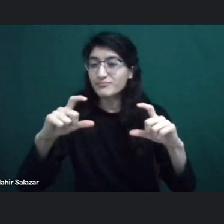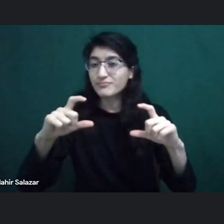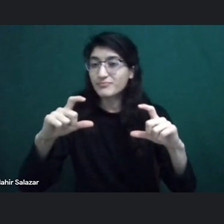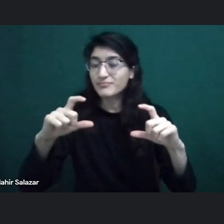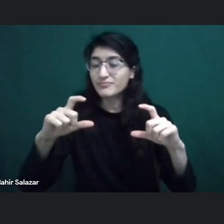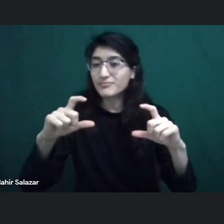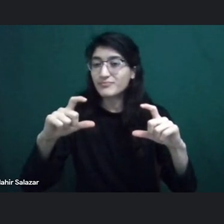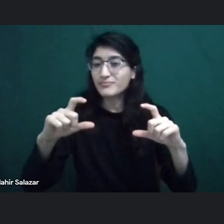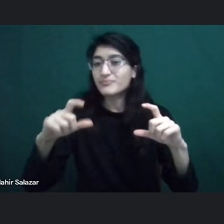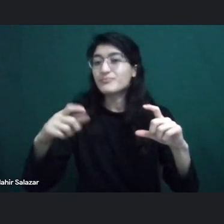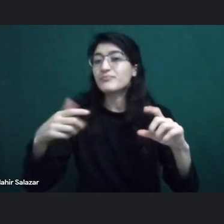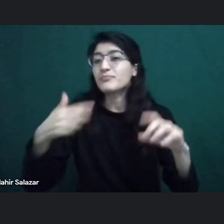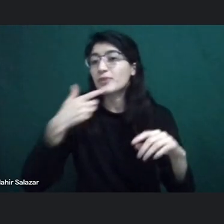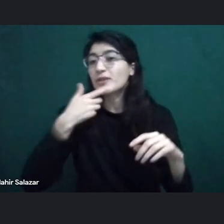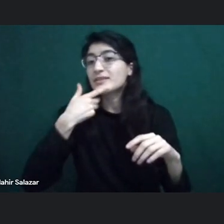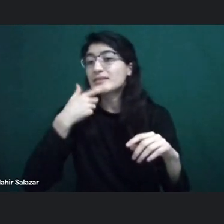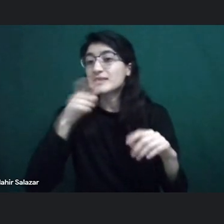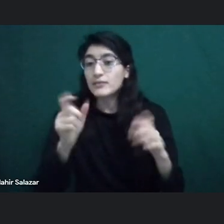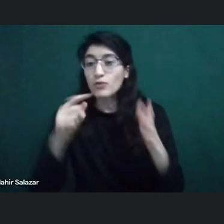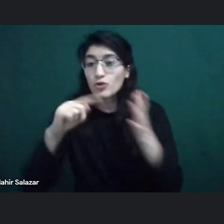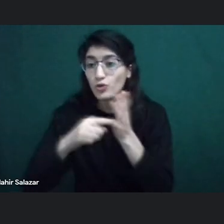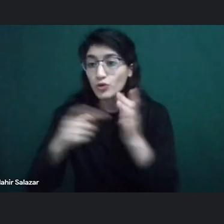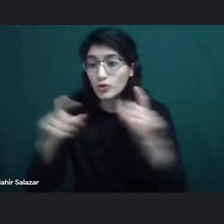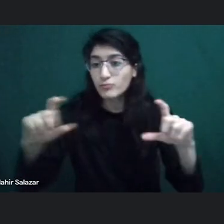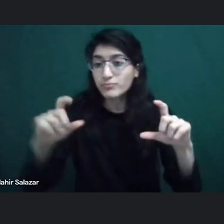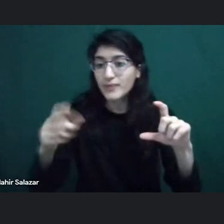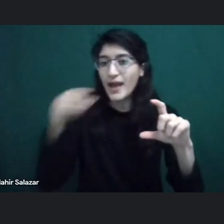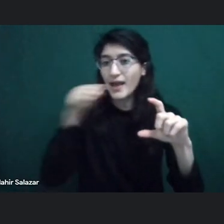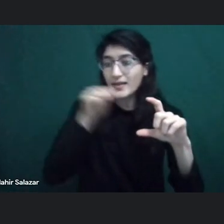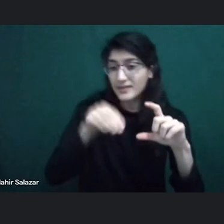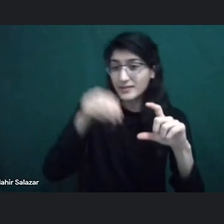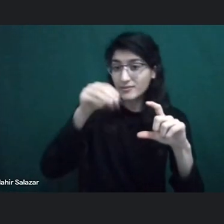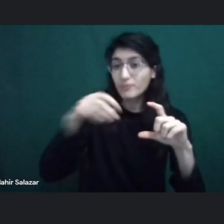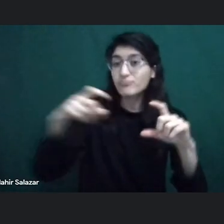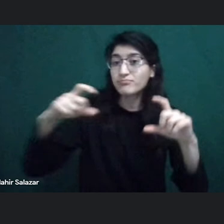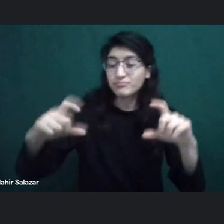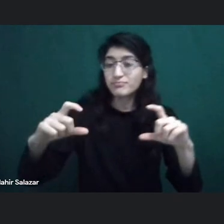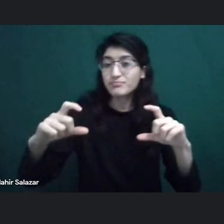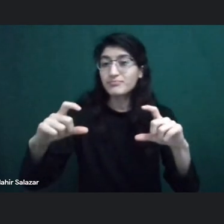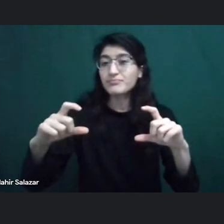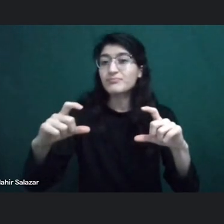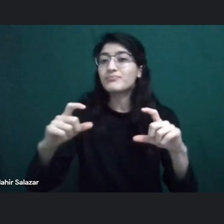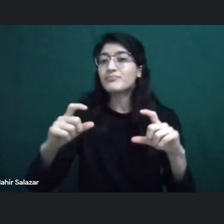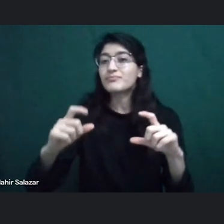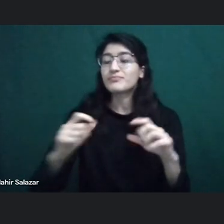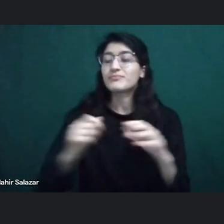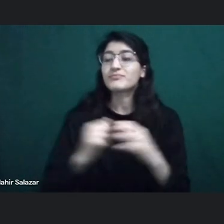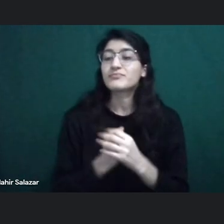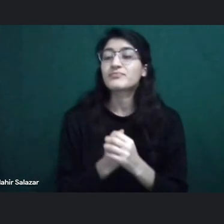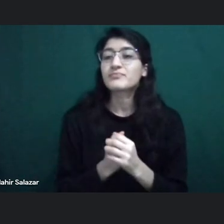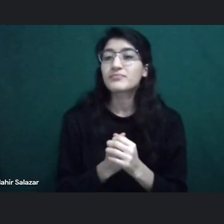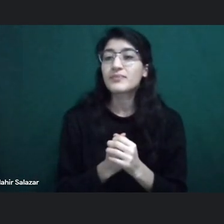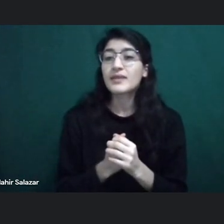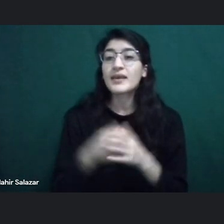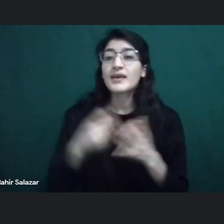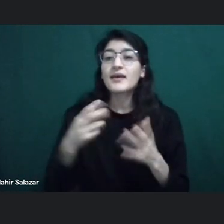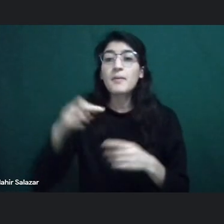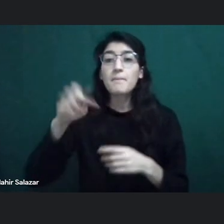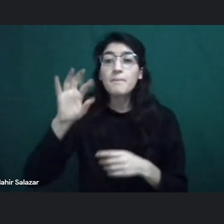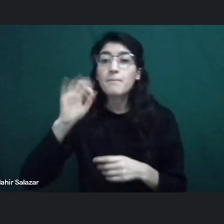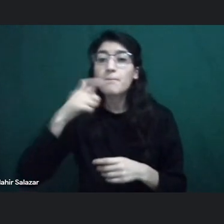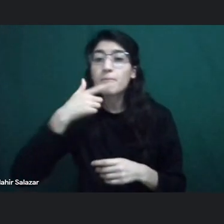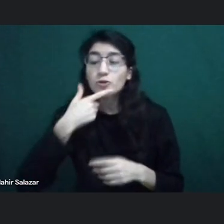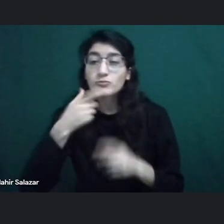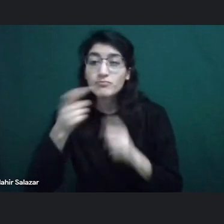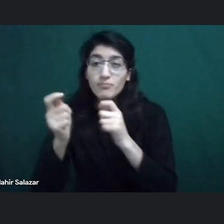de lectura, como veníamos organizando la estructura de una oración o de una frase. En cambio, el posmodificador queda